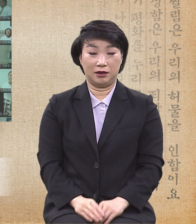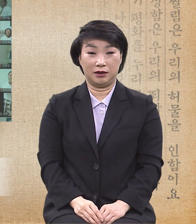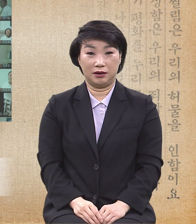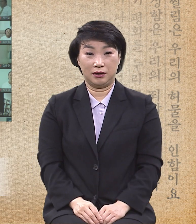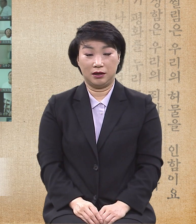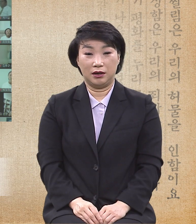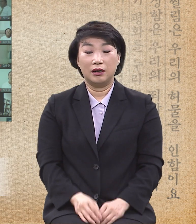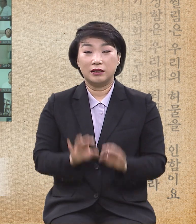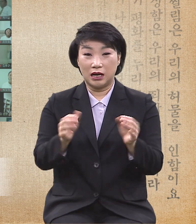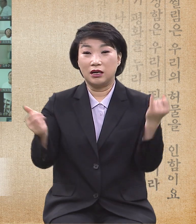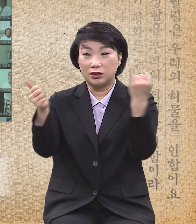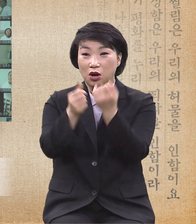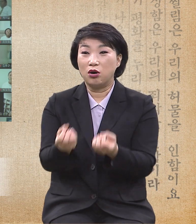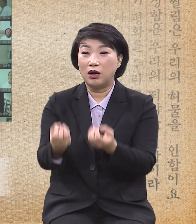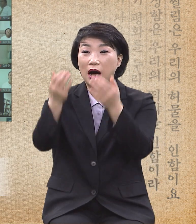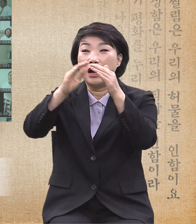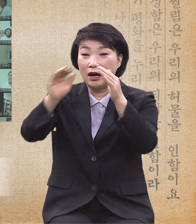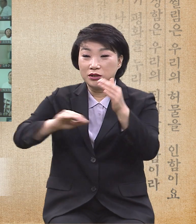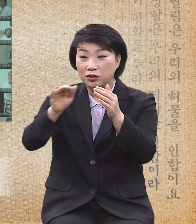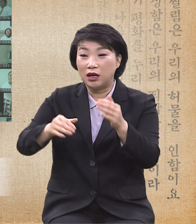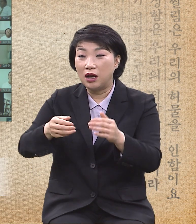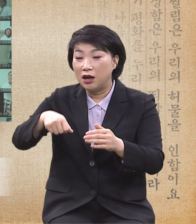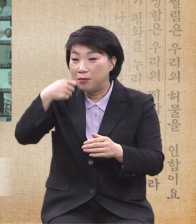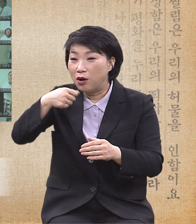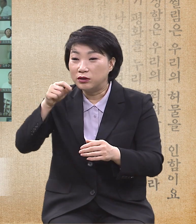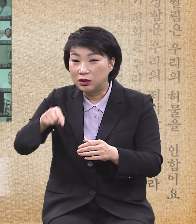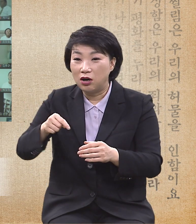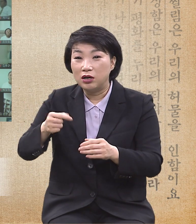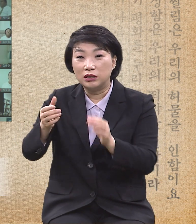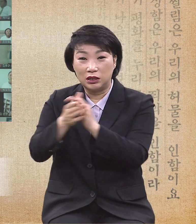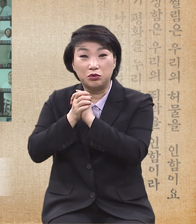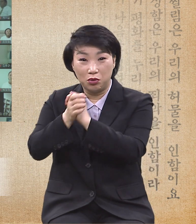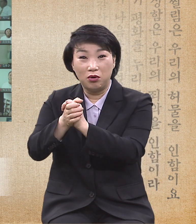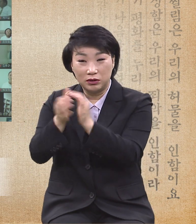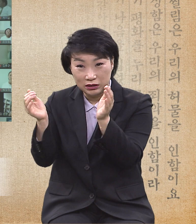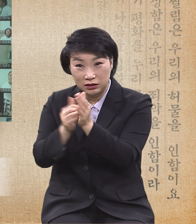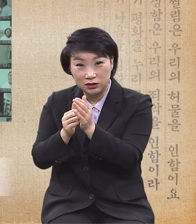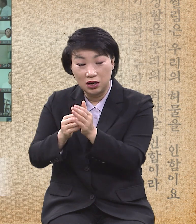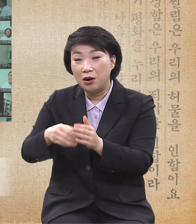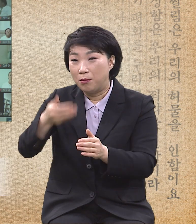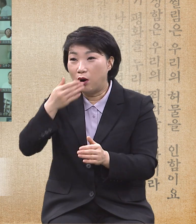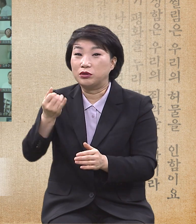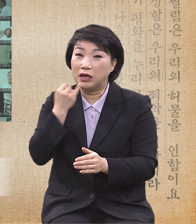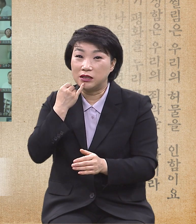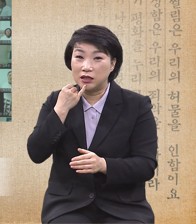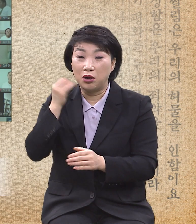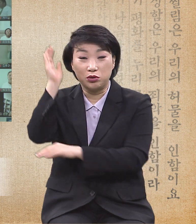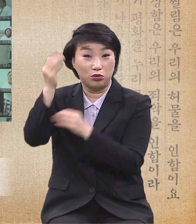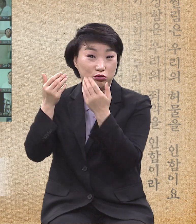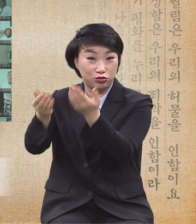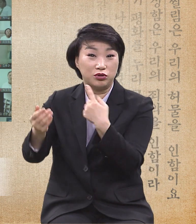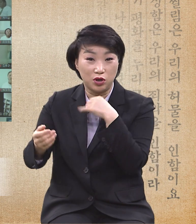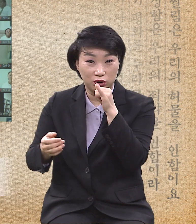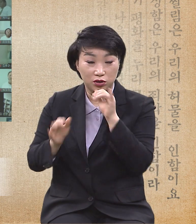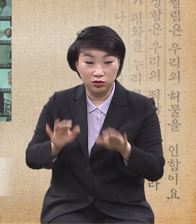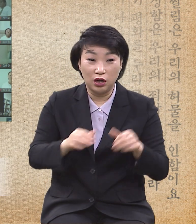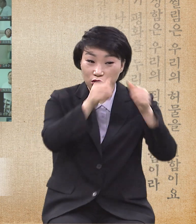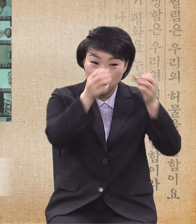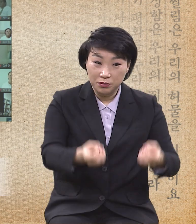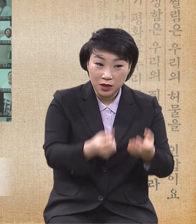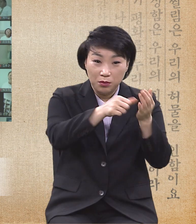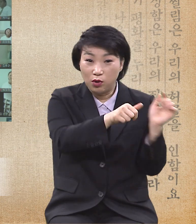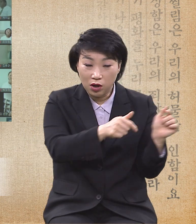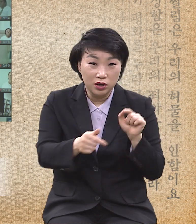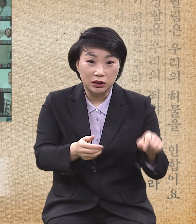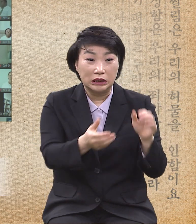예, 혼인집의 음식은 기도하고 먹으면 된다고 말한 적이 있어요. 그러나 우상의 제물은 그렇다고 말한 적이